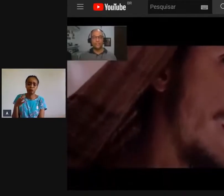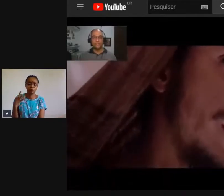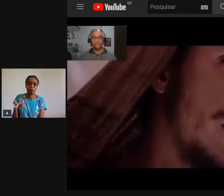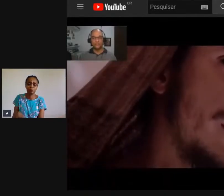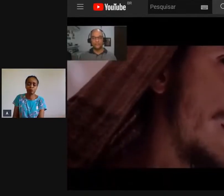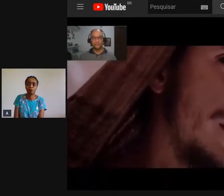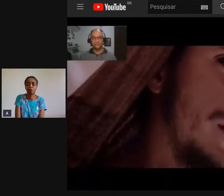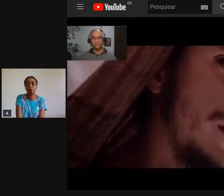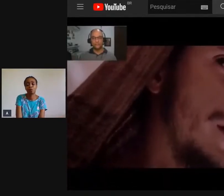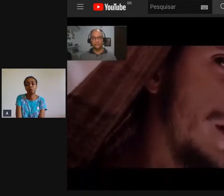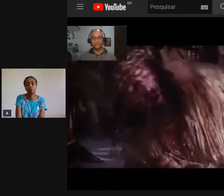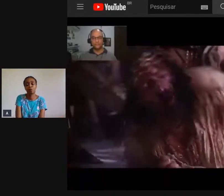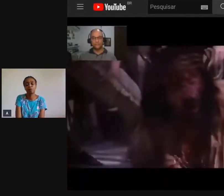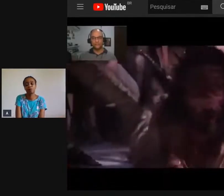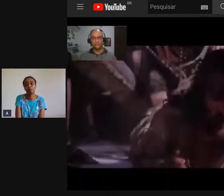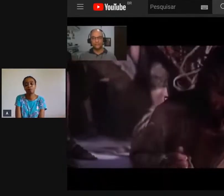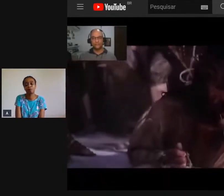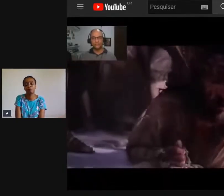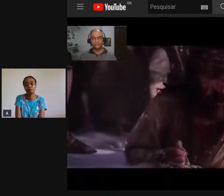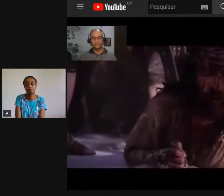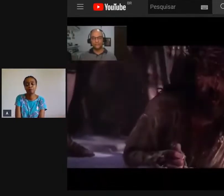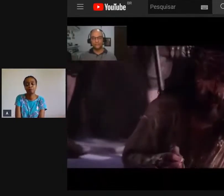estava passando.